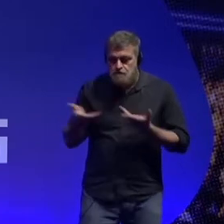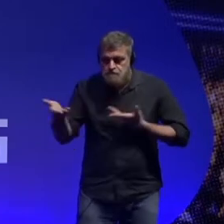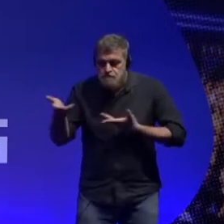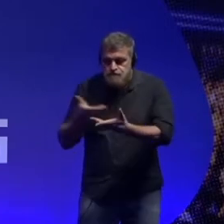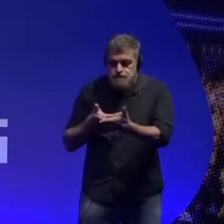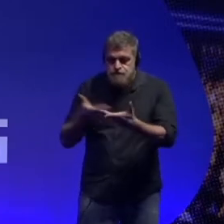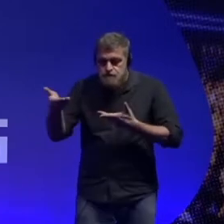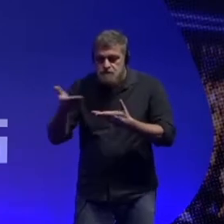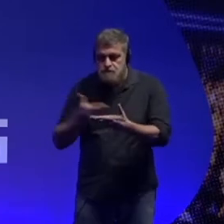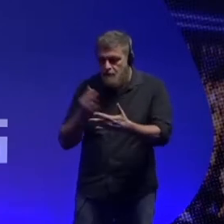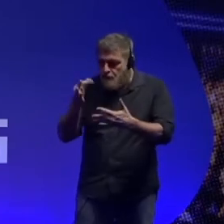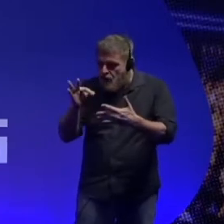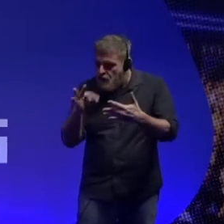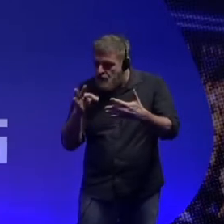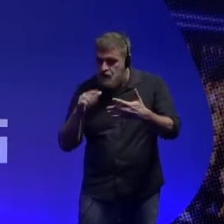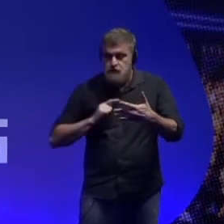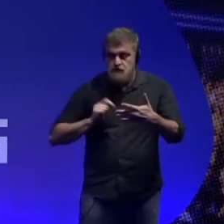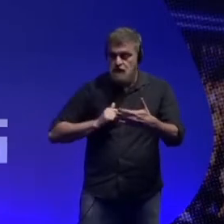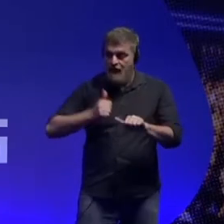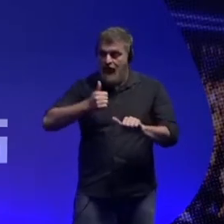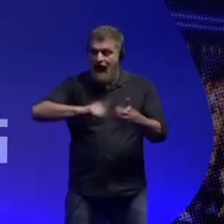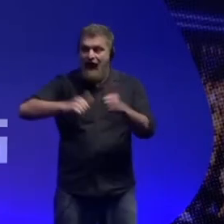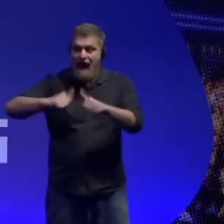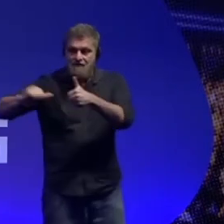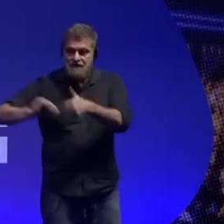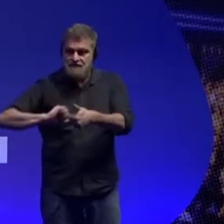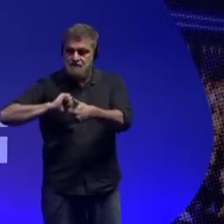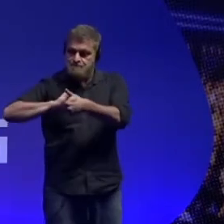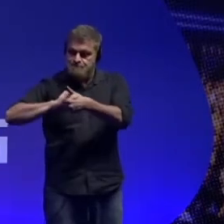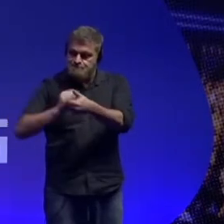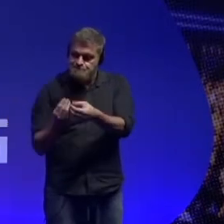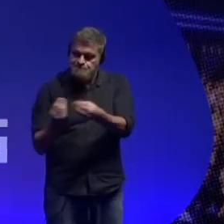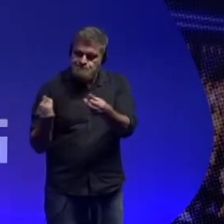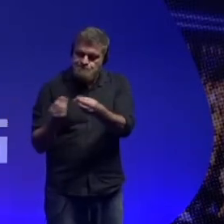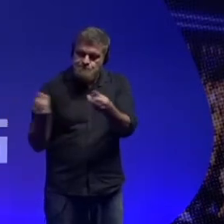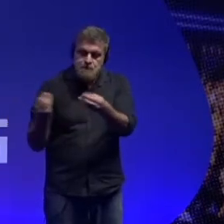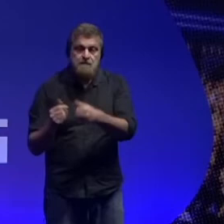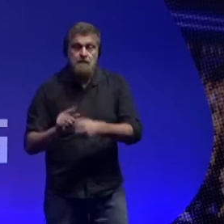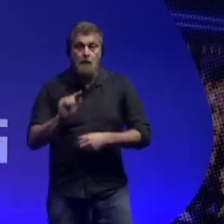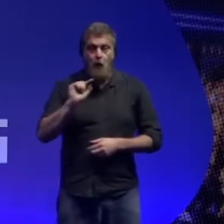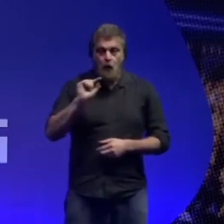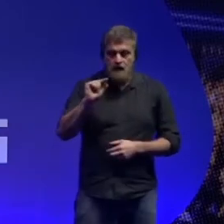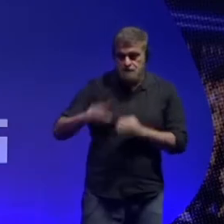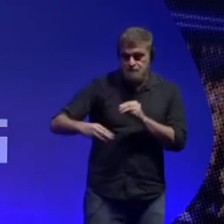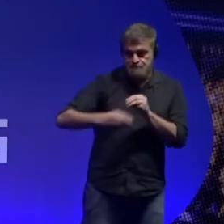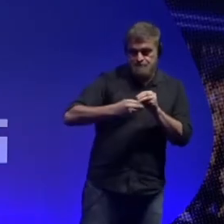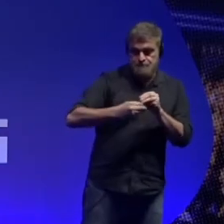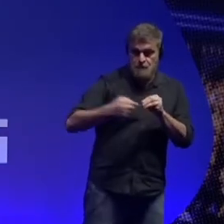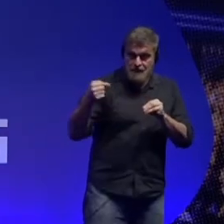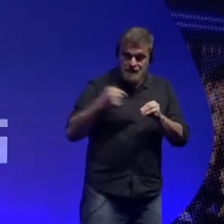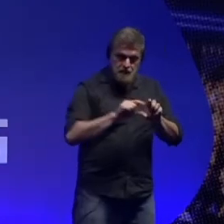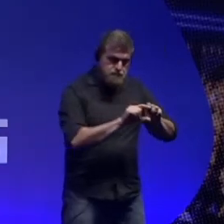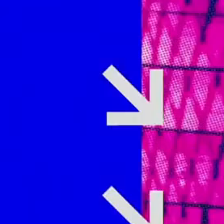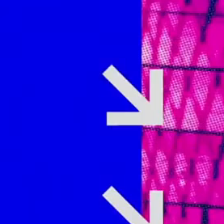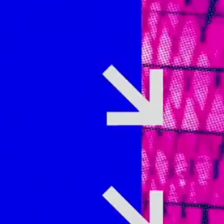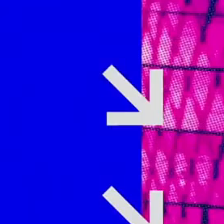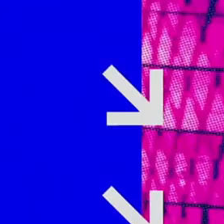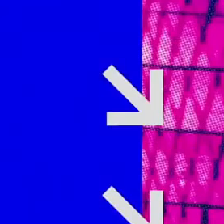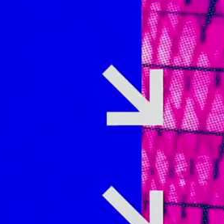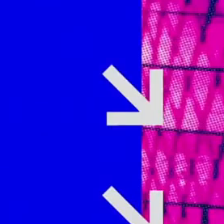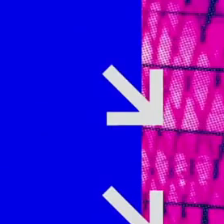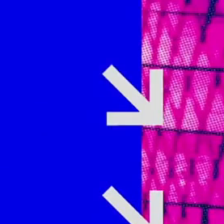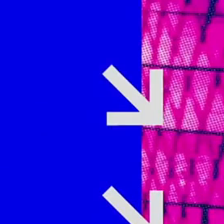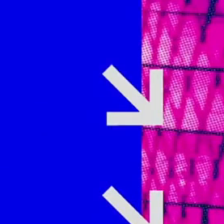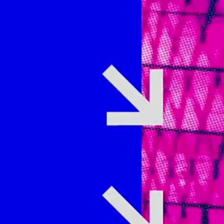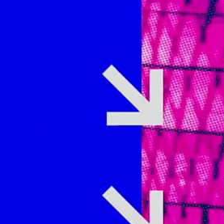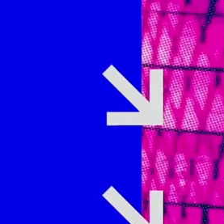ela tinha um anexo qualitativo. Além do quantitativo, que é o sim ou não, ela tinha um anexo qualitativo. E nesse anexo qualitativo, eu perguntei: